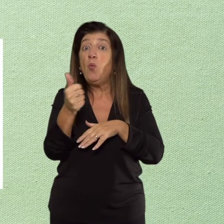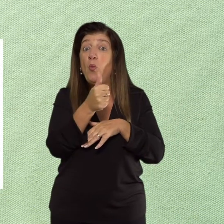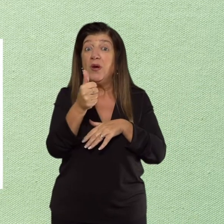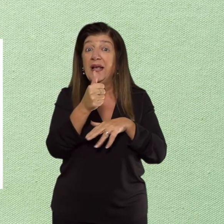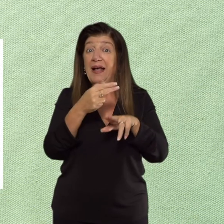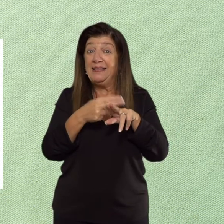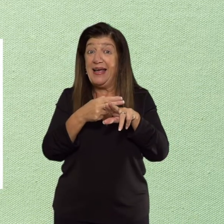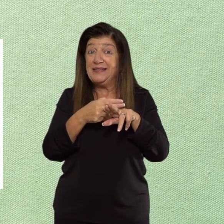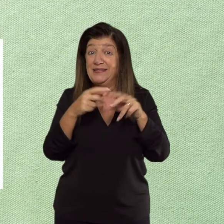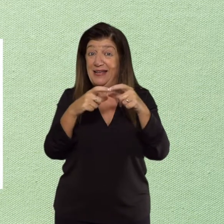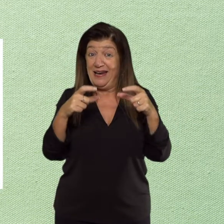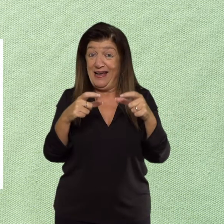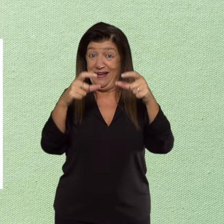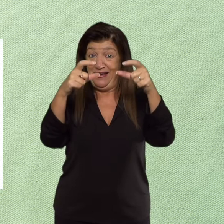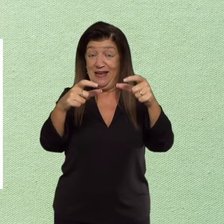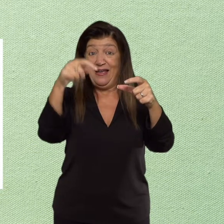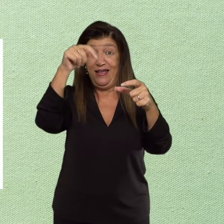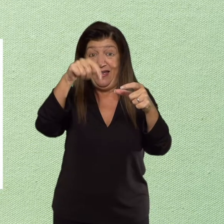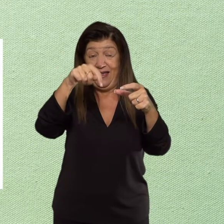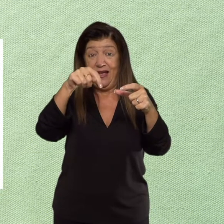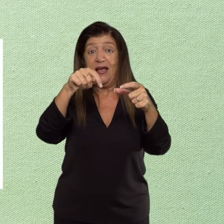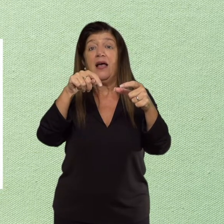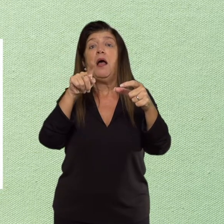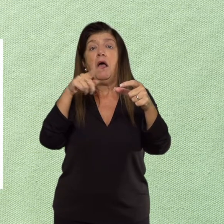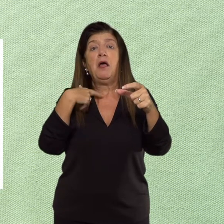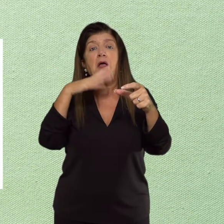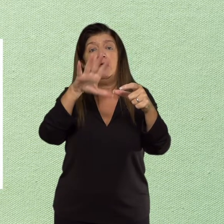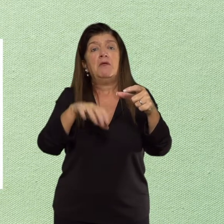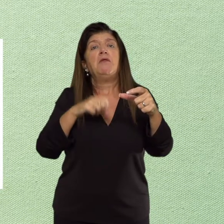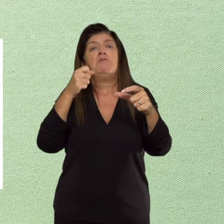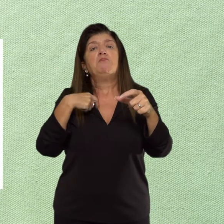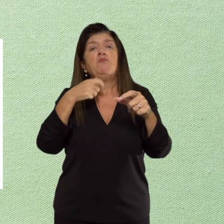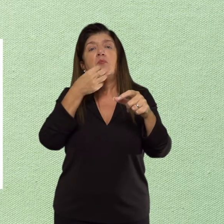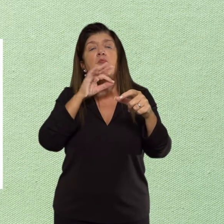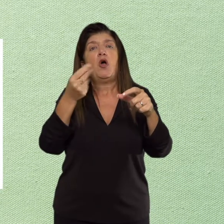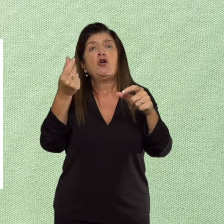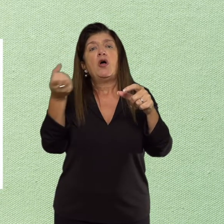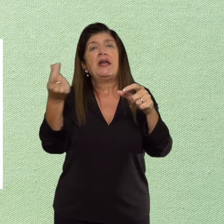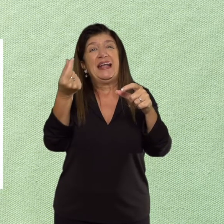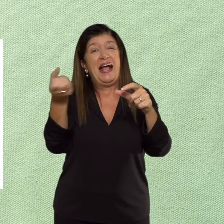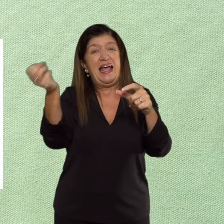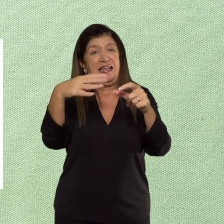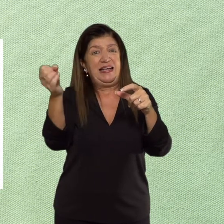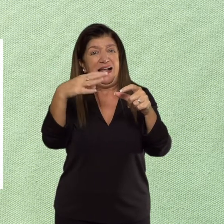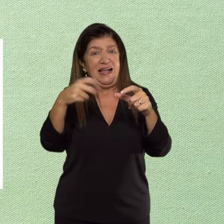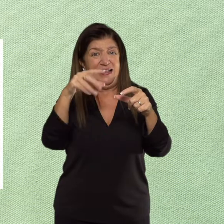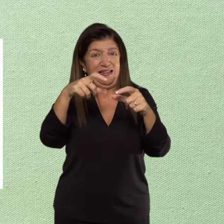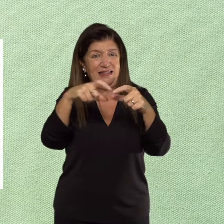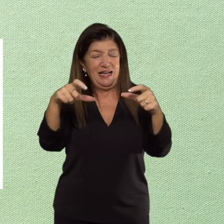tessera con cui tu puoi pagare e quindi fare una ricarica su questa tessera